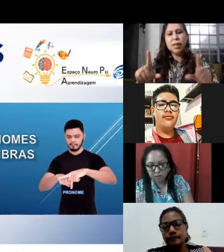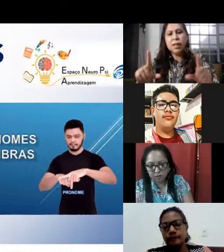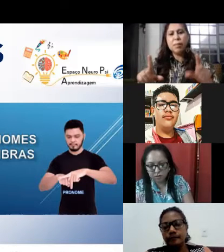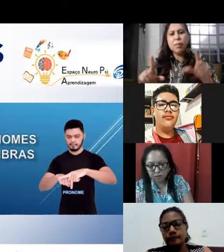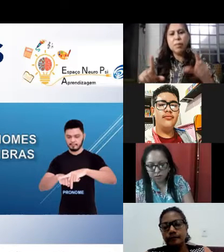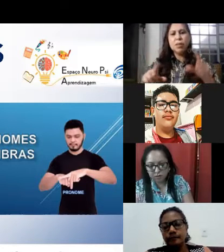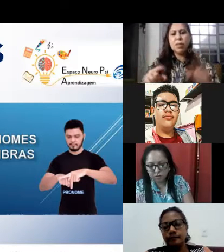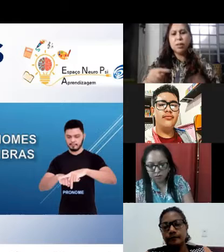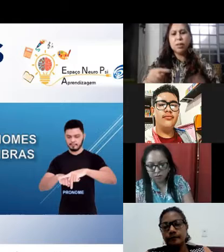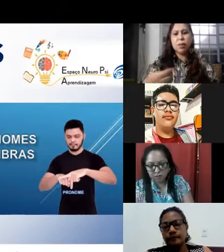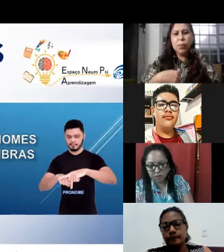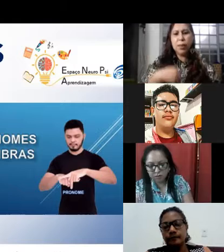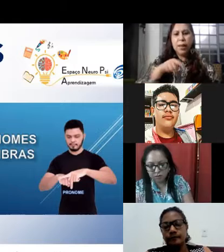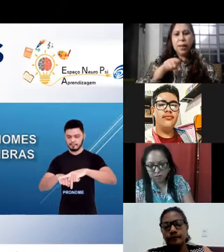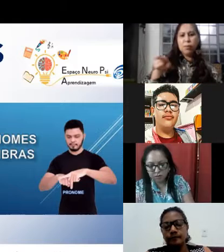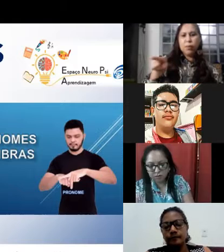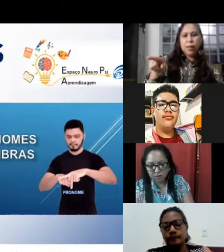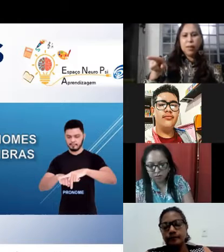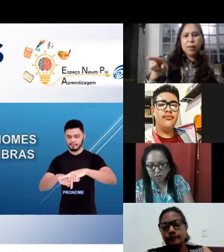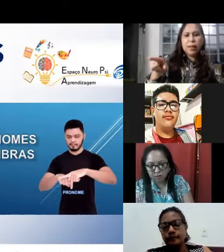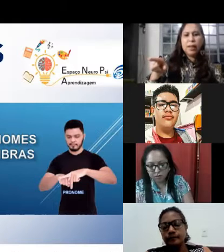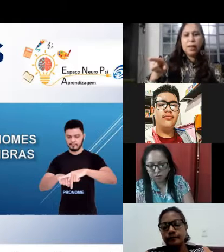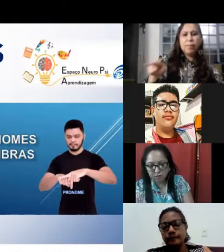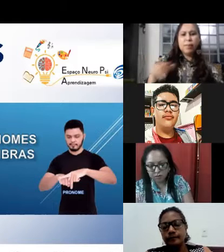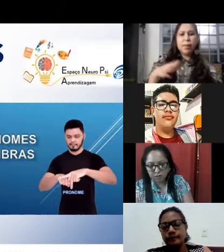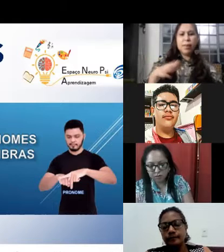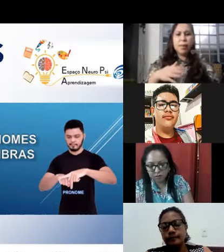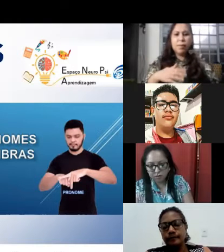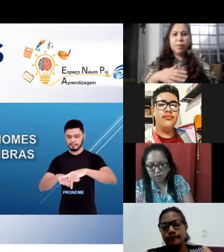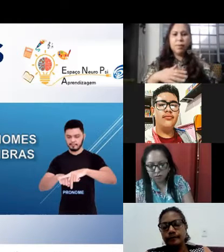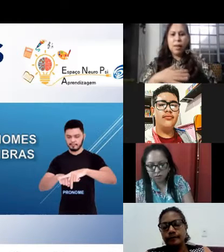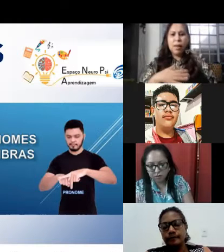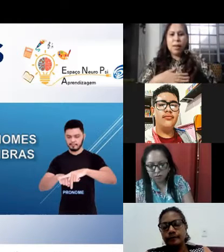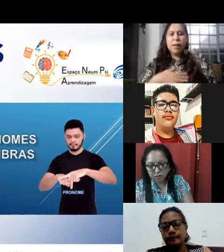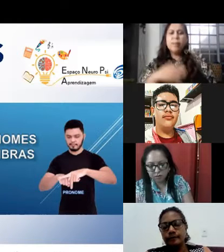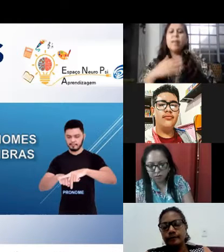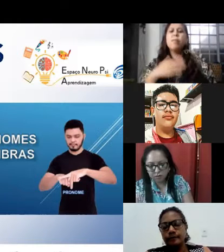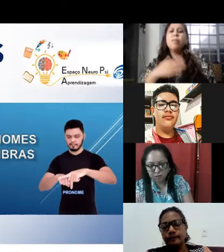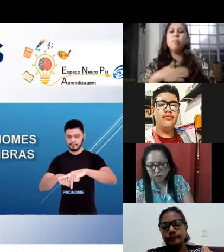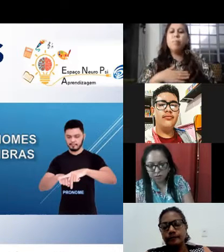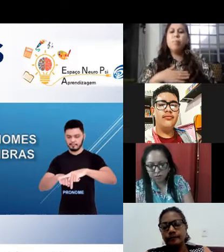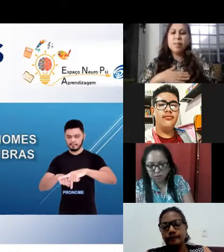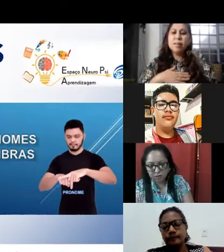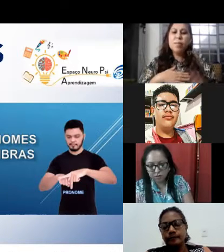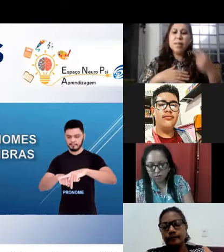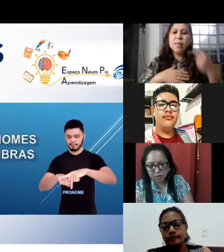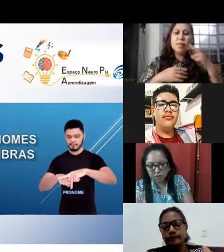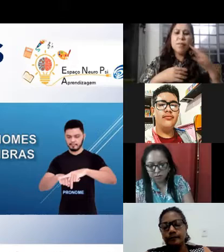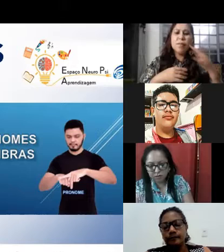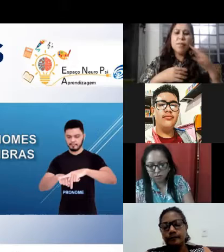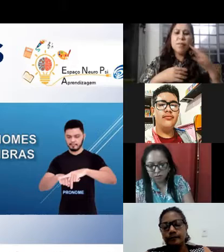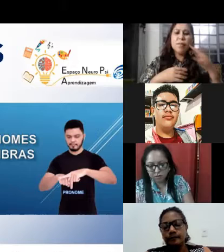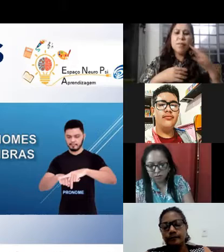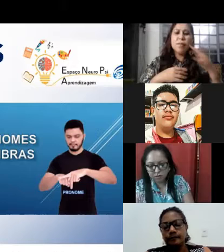está mostrando eu, ele ou ela, né? Aí tem até um possessivo, mas que a gente vai